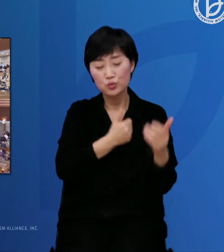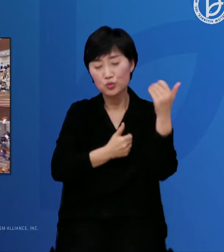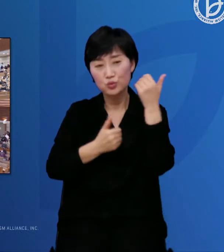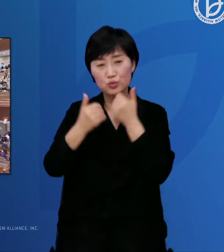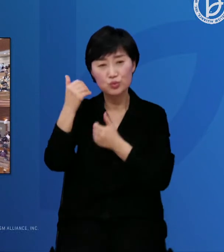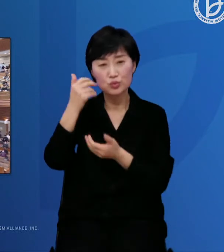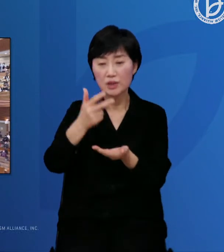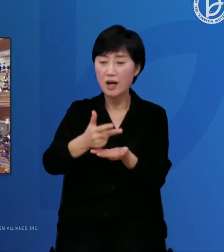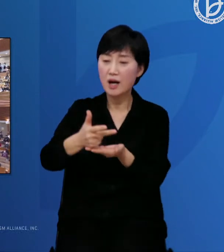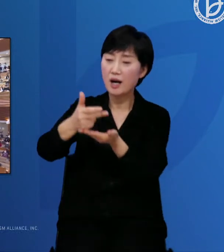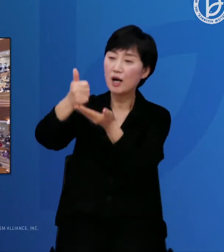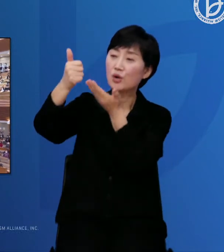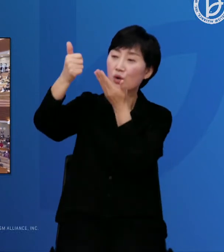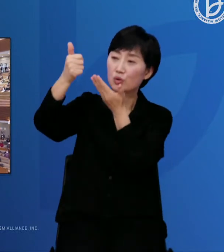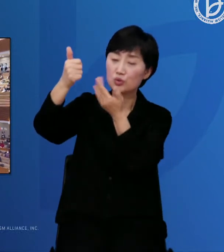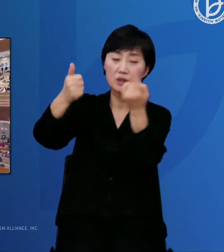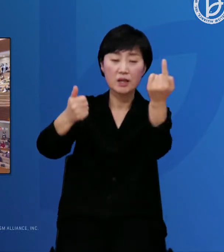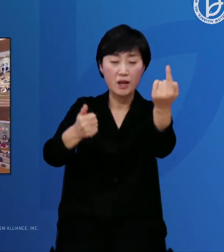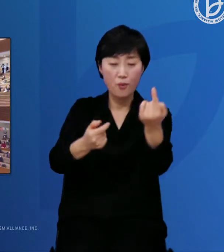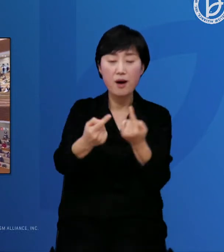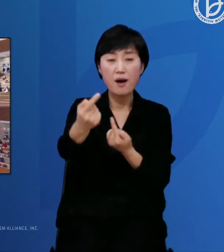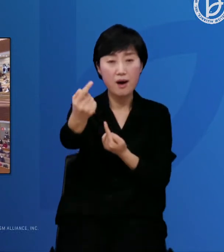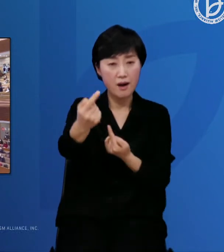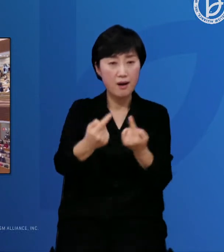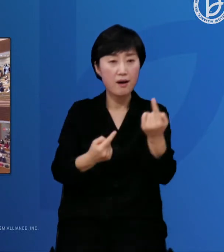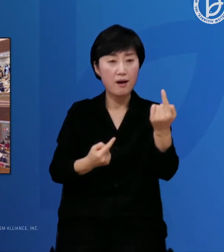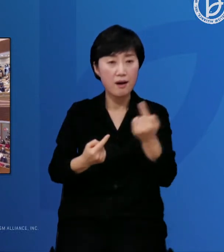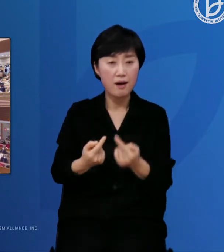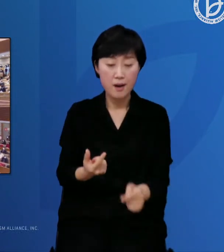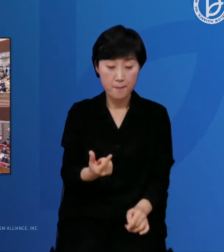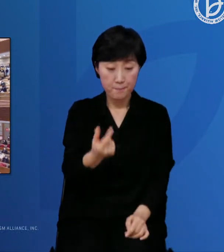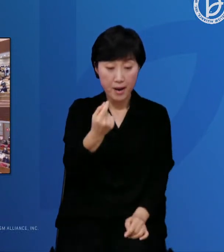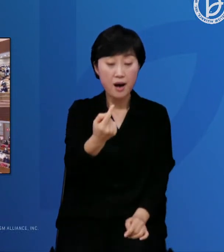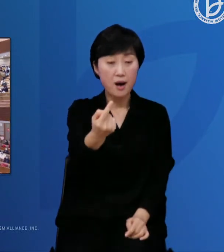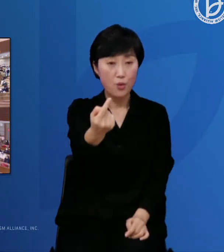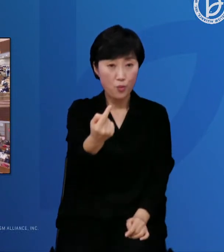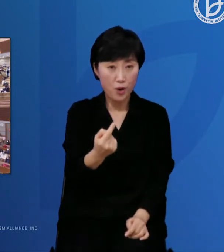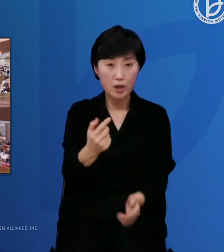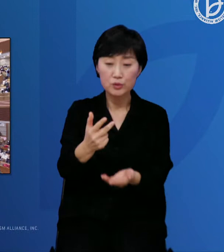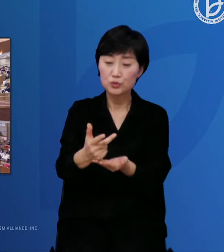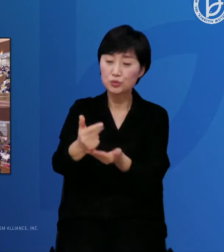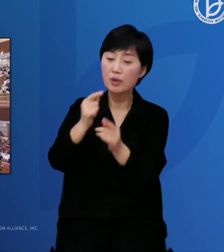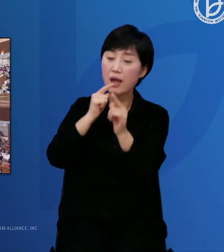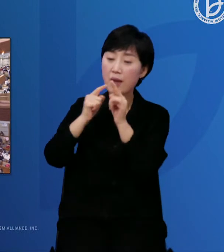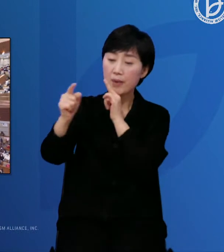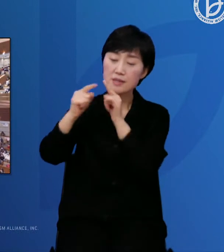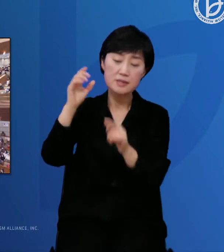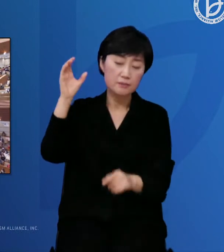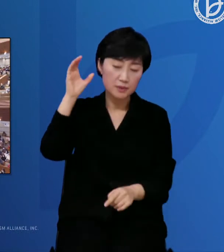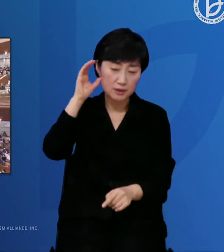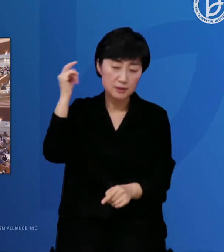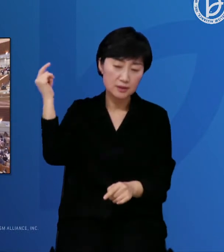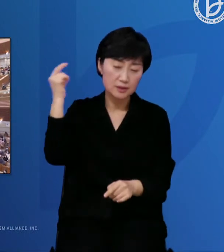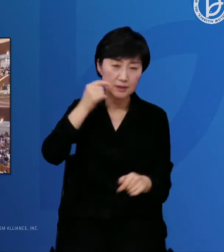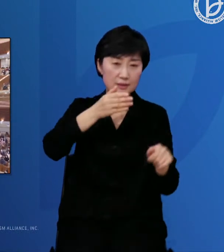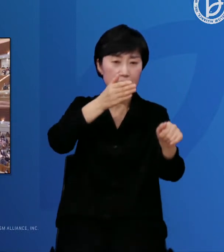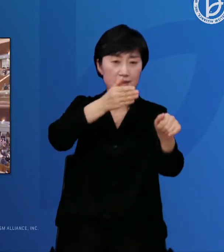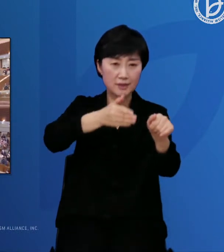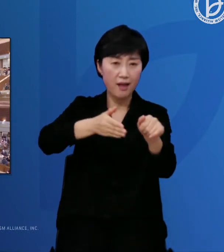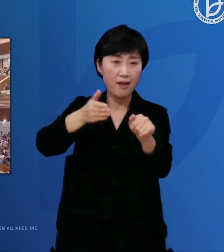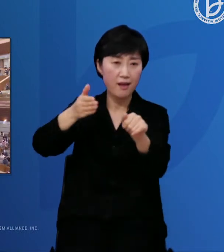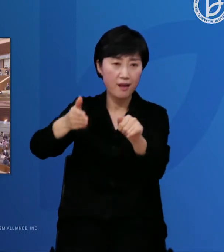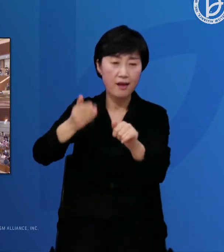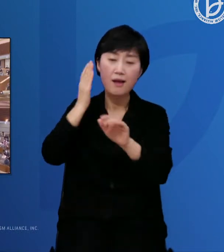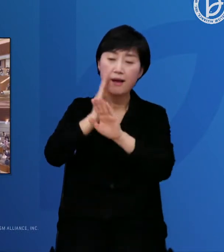어느 누구나 주께 나오라. 어서 와서 주의 말씀